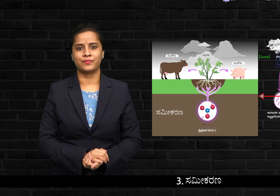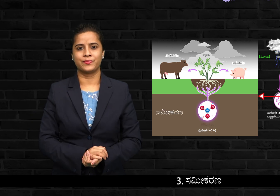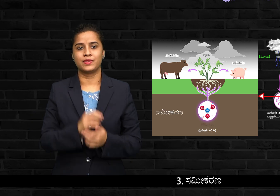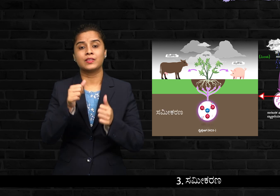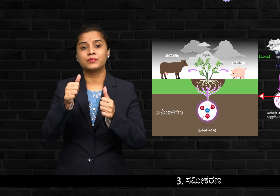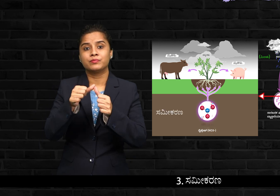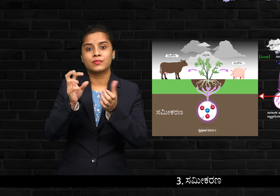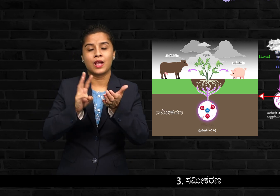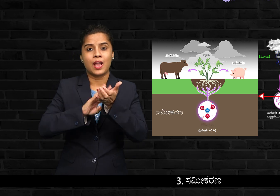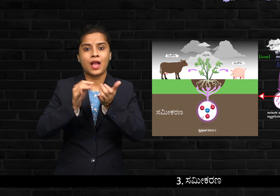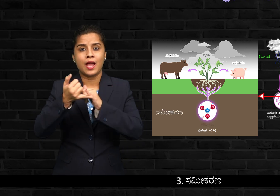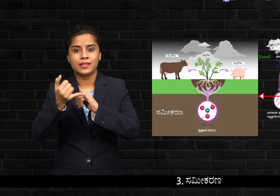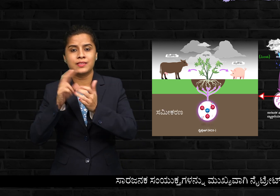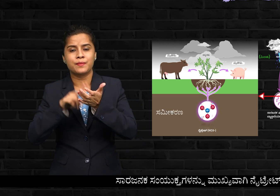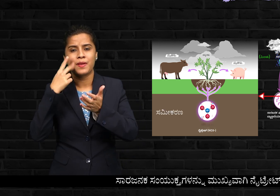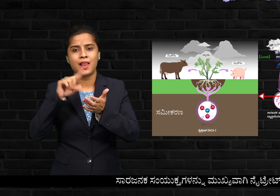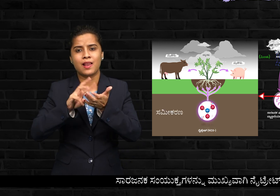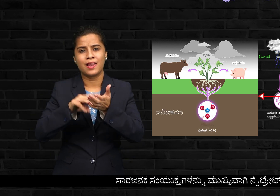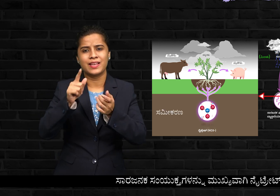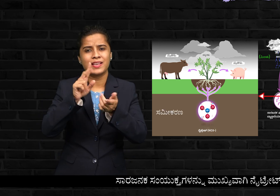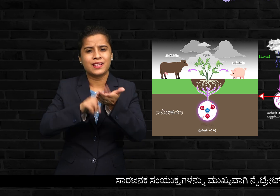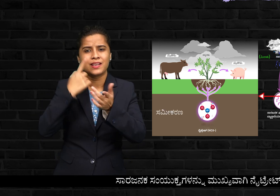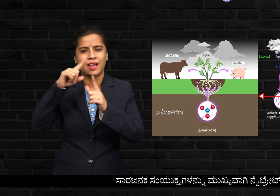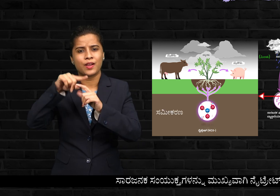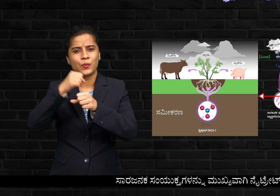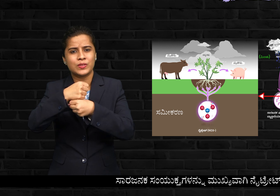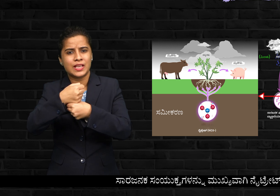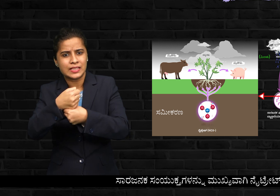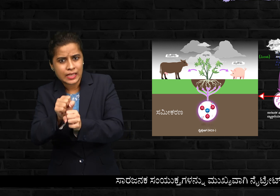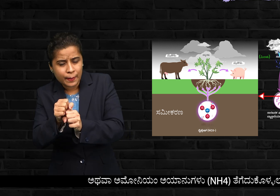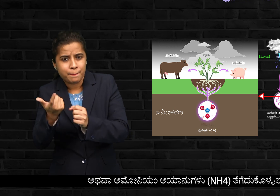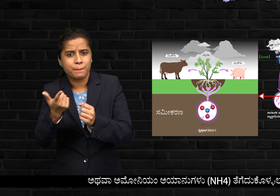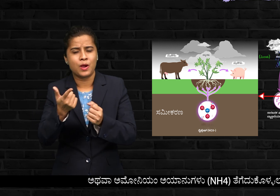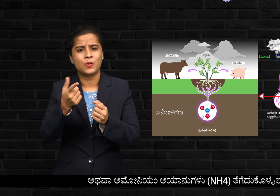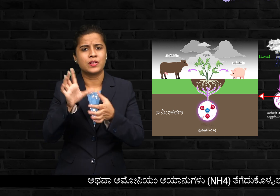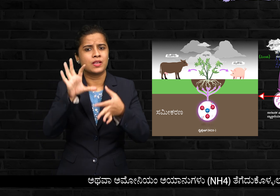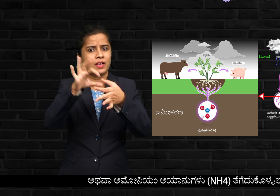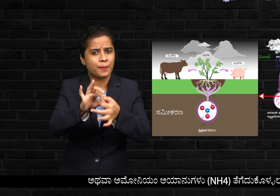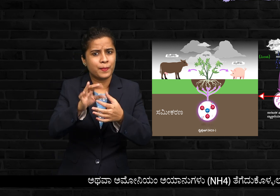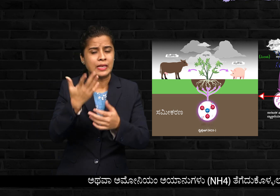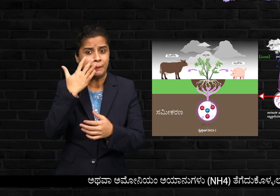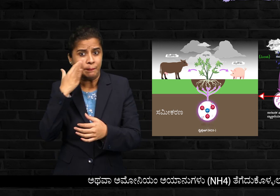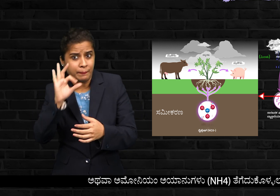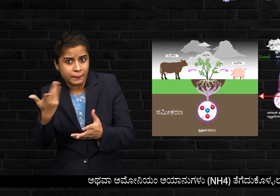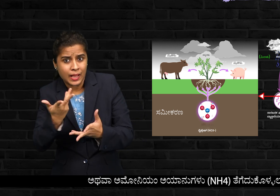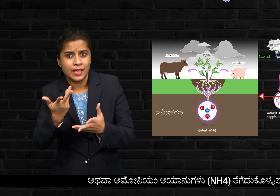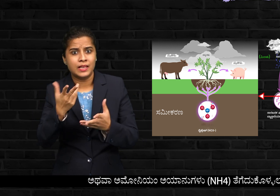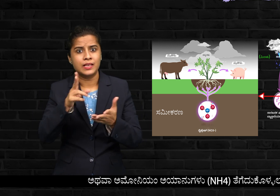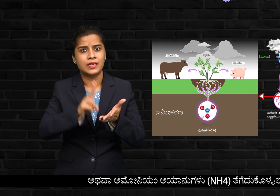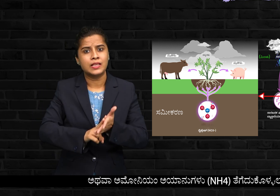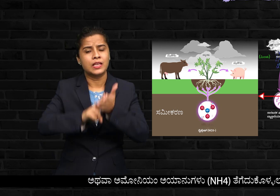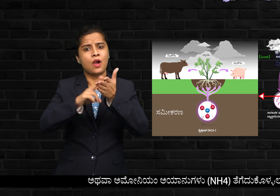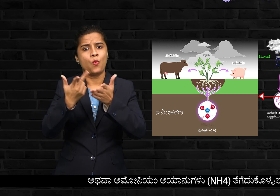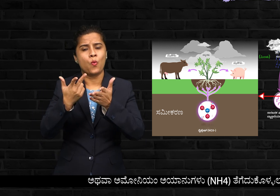3. ಸಮೀಕರಣ. ಸಾರಜನಕ ಸಂಯುಕ್ತಗಳು ಮುಖ್ಯವಾಗಿ ನೈಟ್ರೇಟ್ಗಳಾಗಿ ಅಥವಾ ಅಮೋನಿಯಂ ಅಯಾನುಗಳನ್ನು